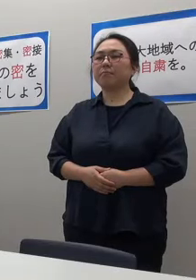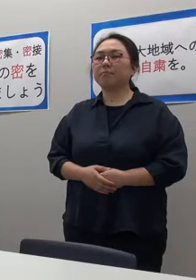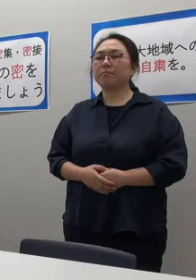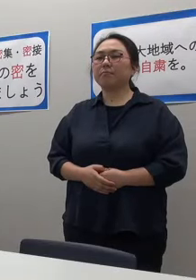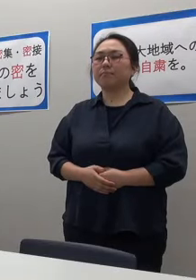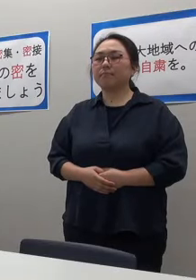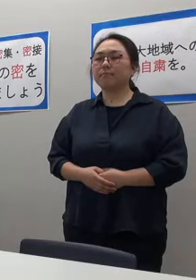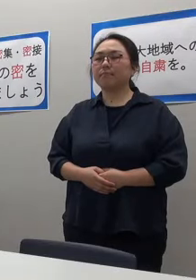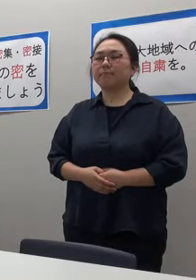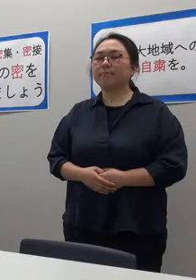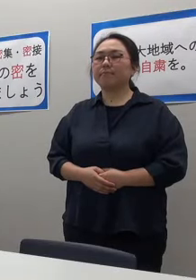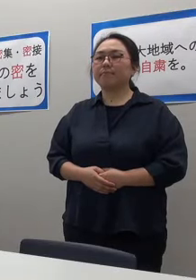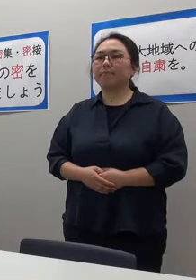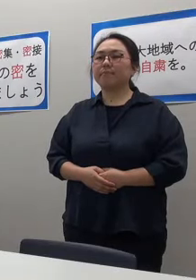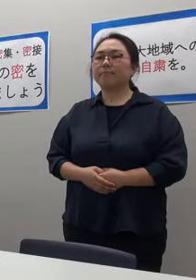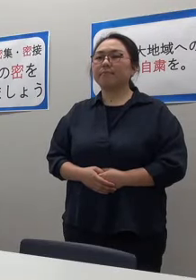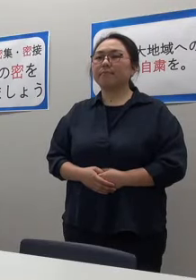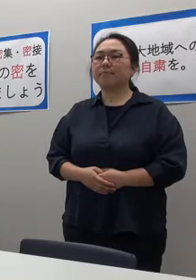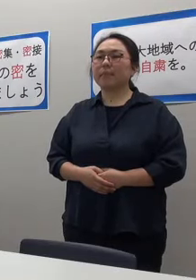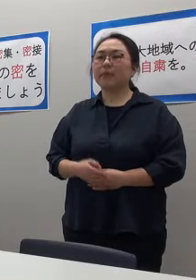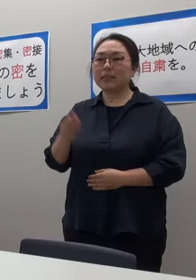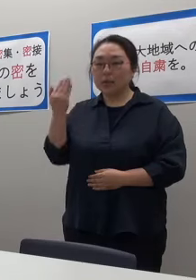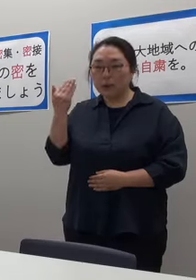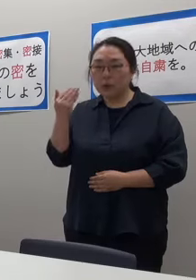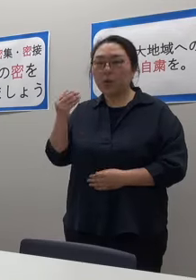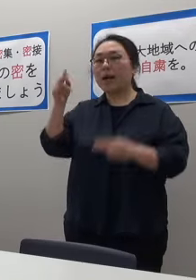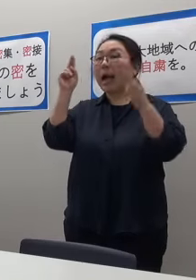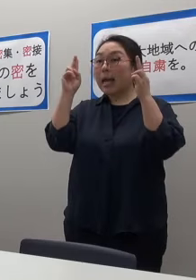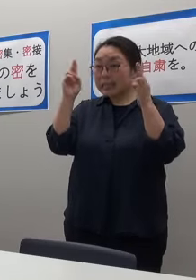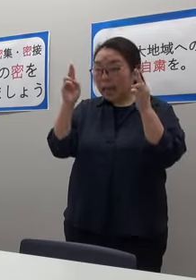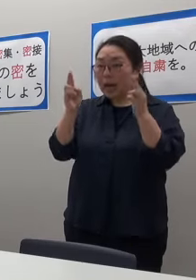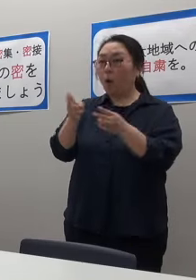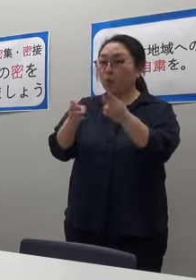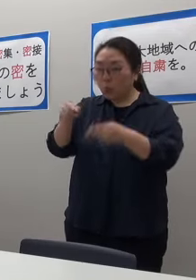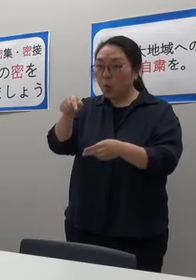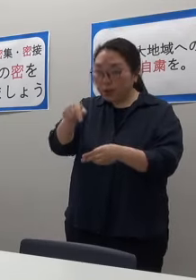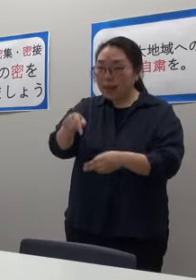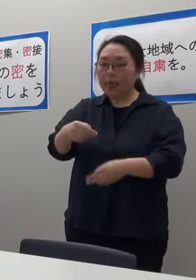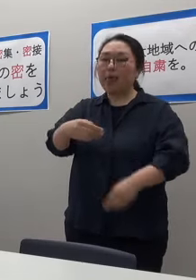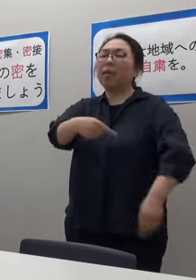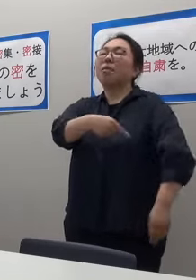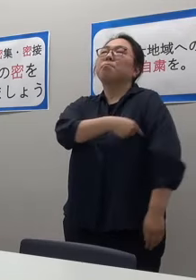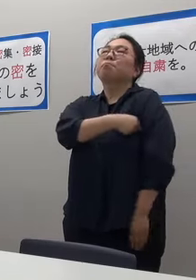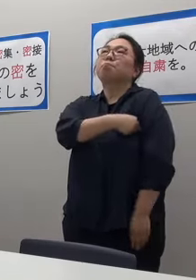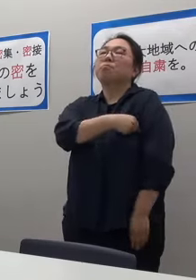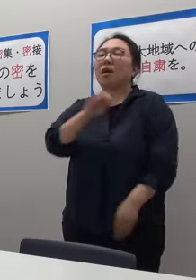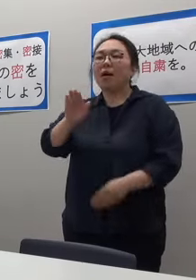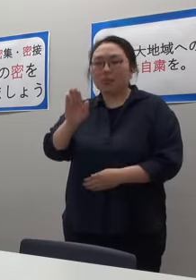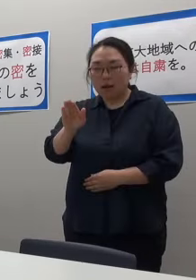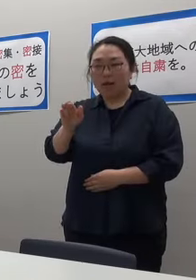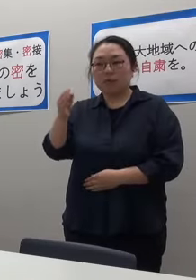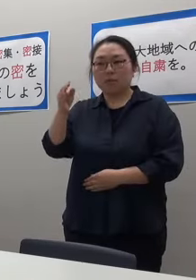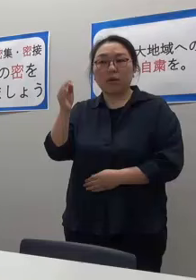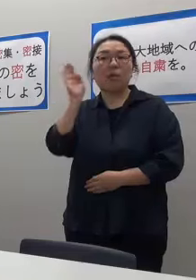福島民友の秋山です。お世話になります。すみません、先ほど会社で検温してたってことなんですけども、これなんか、まあ、昨日の、おとといのその時も思ったんですけ